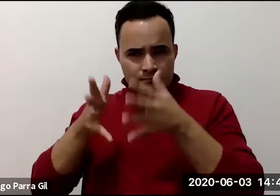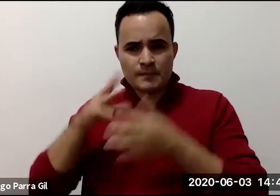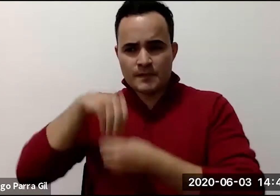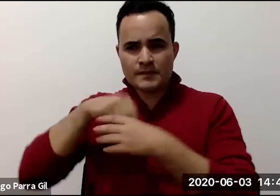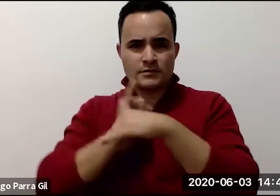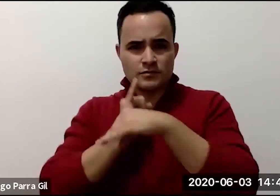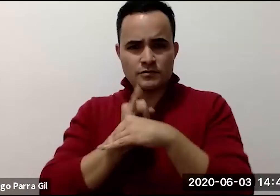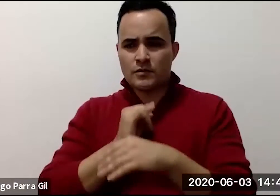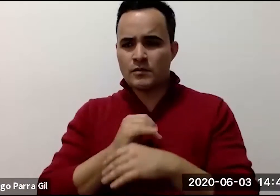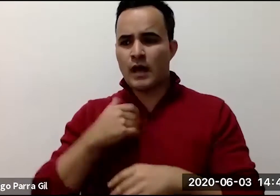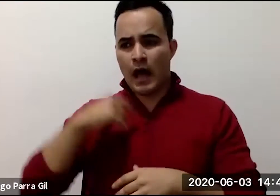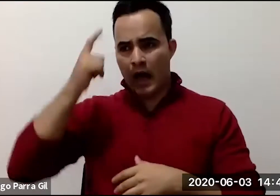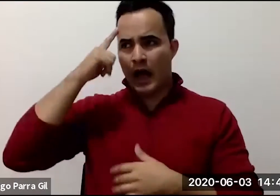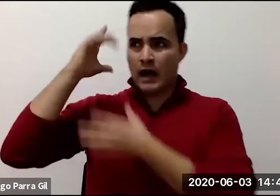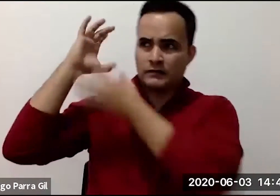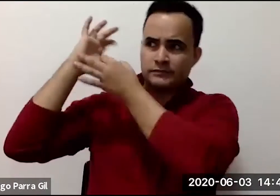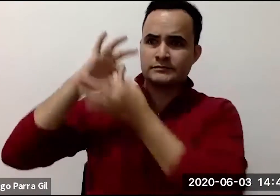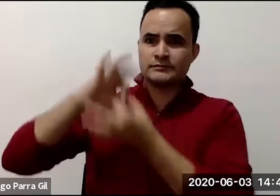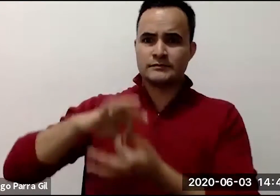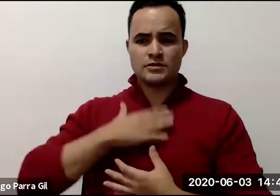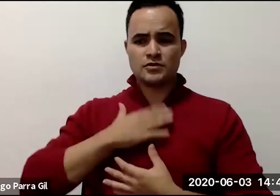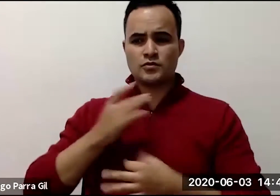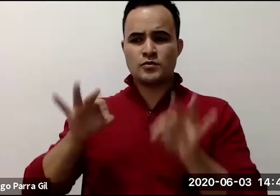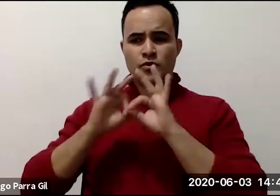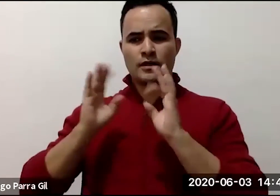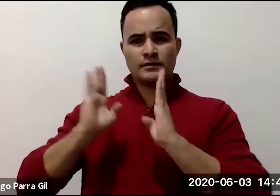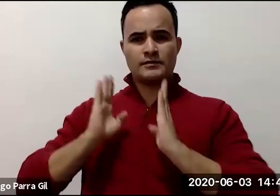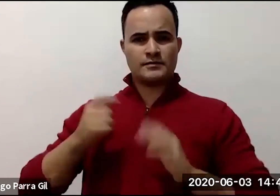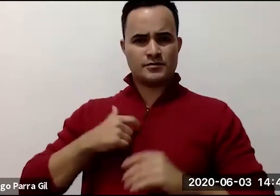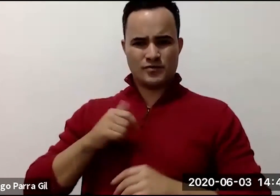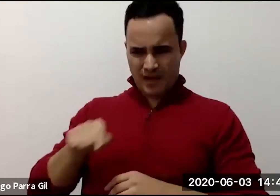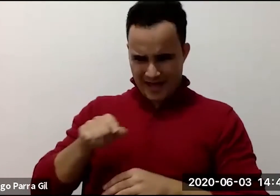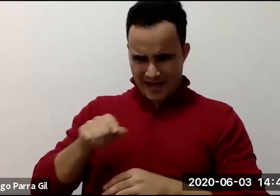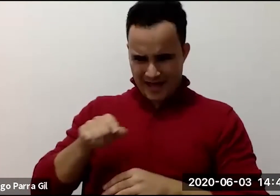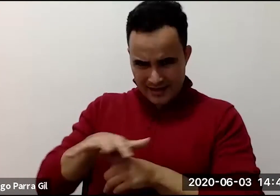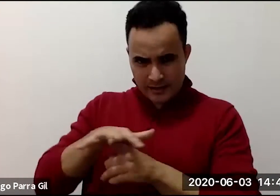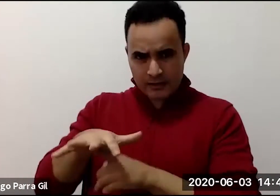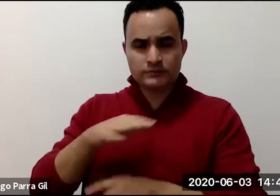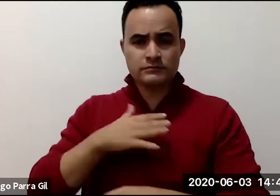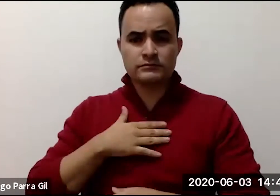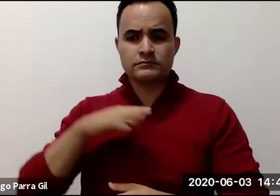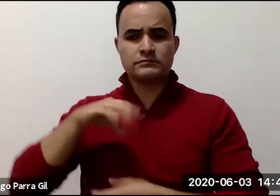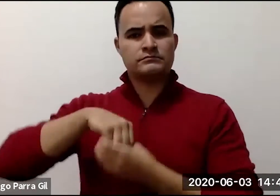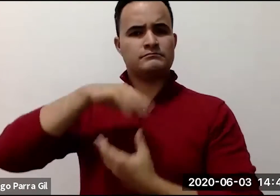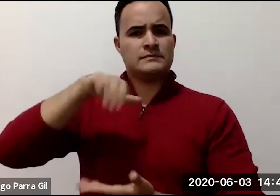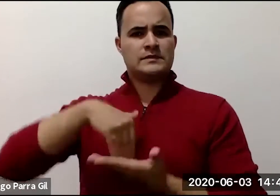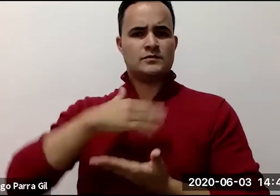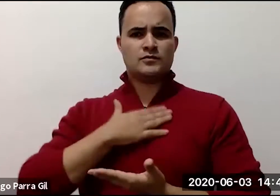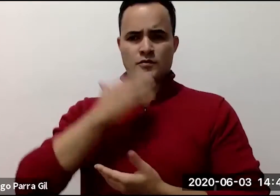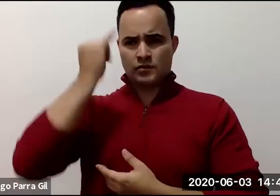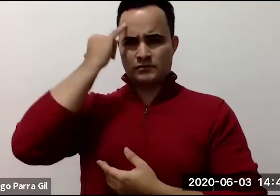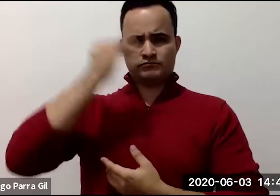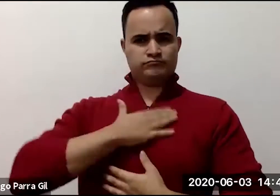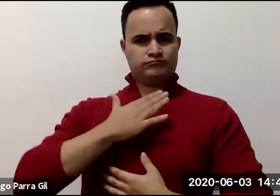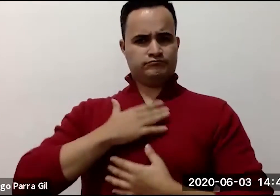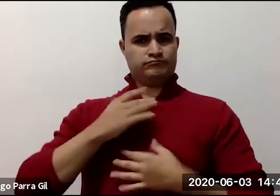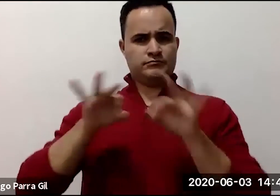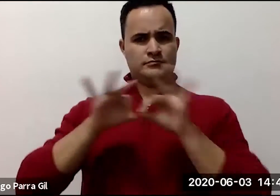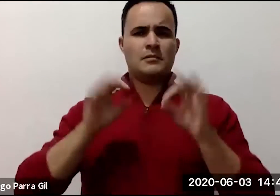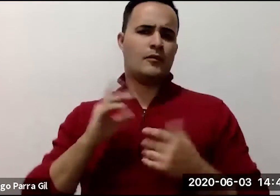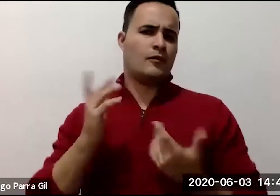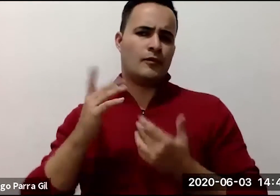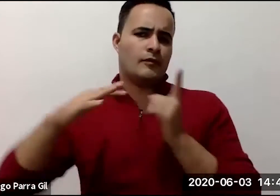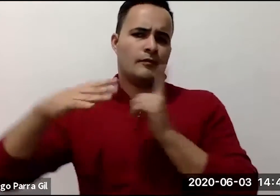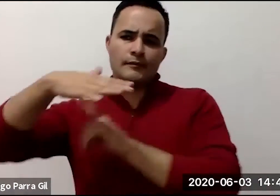orden antropocéntrico, sino más allá, con lo que ahora, por ejemplo, se llama como ecopedagogía, pedagogía de la